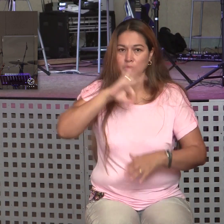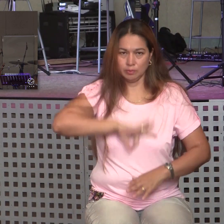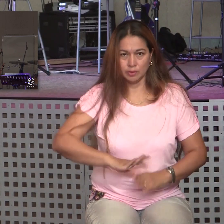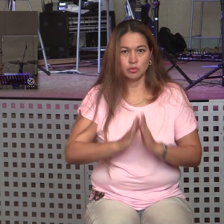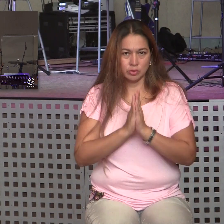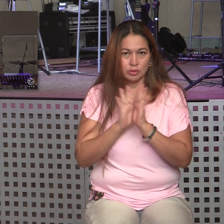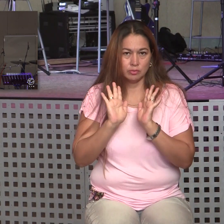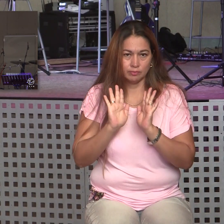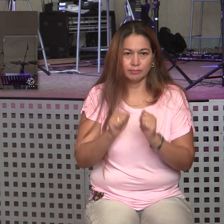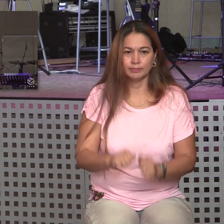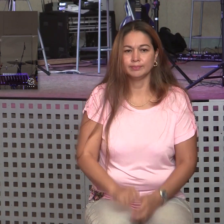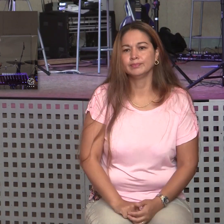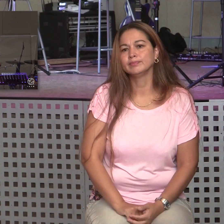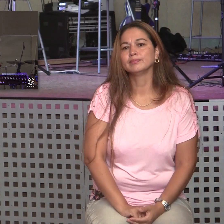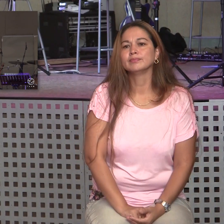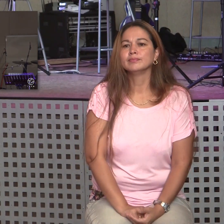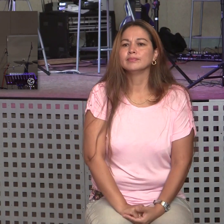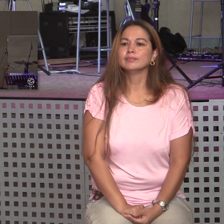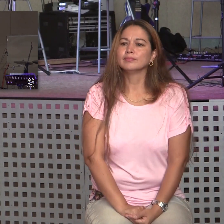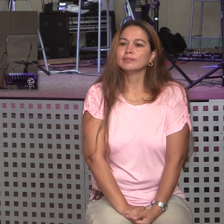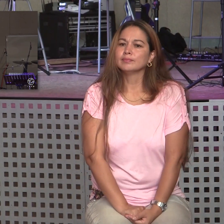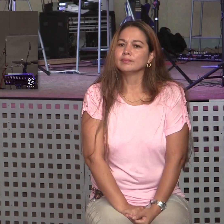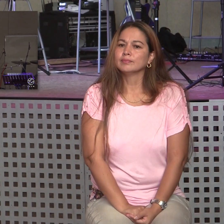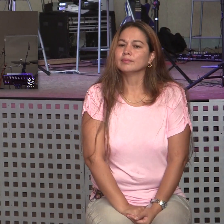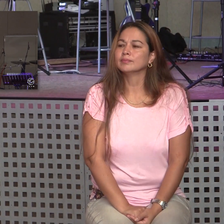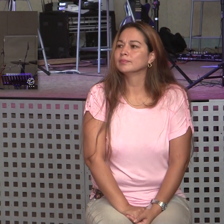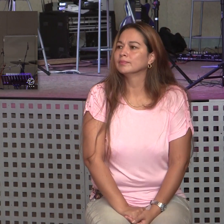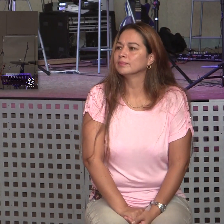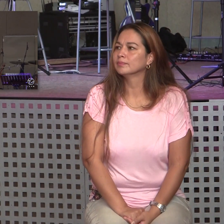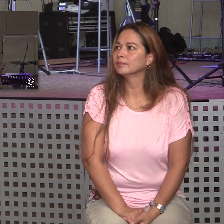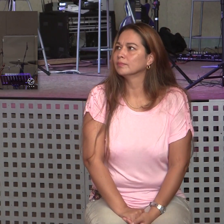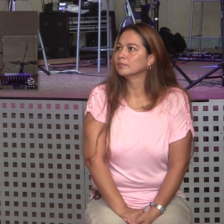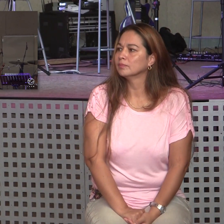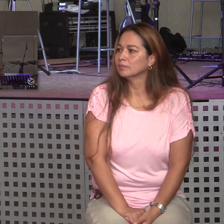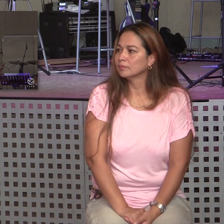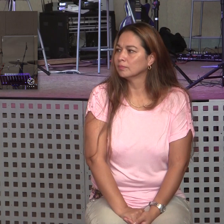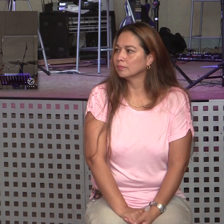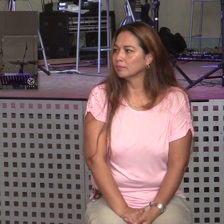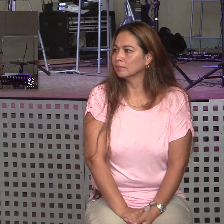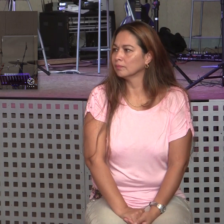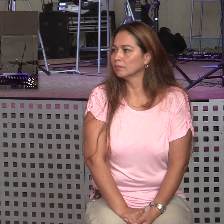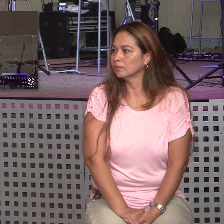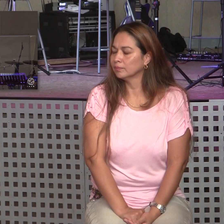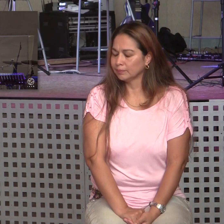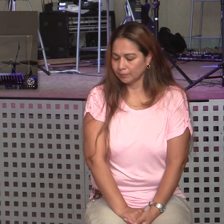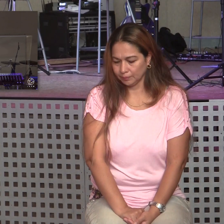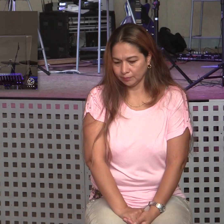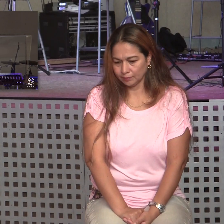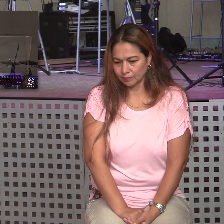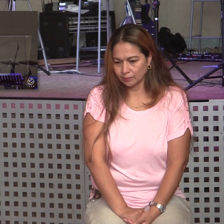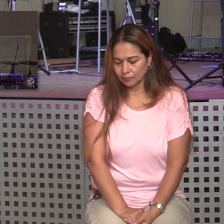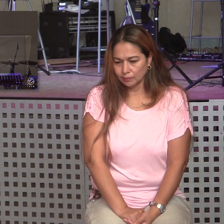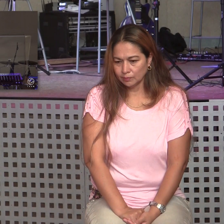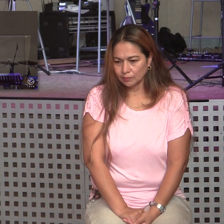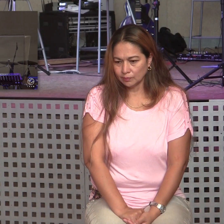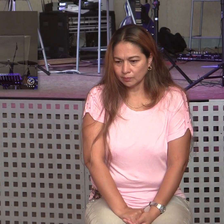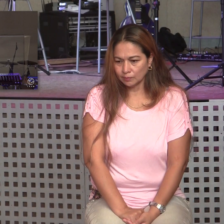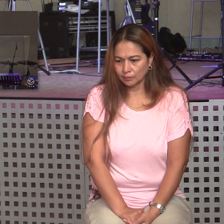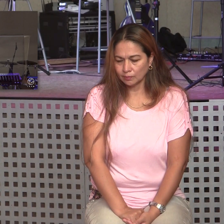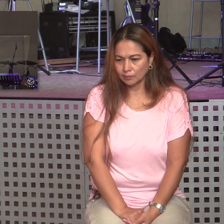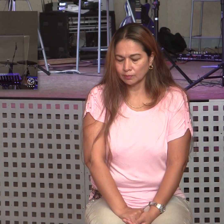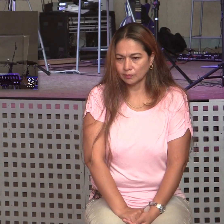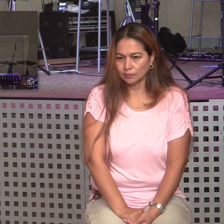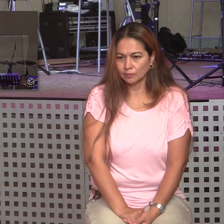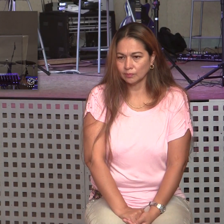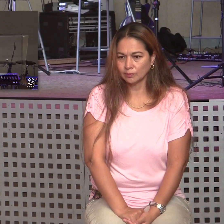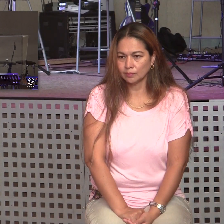popa. Normalmente las que llevan motor, si esta en este caso no, pero vamos, las que llevaban motor, ves que el hombre se sienta atrás